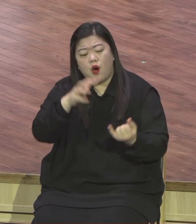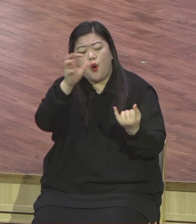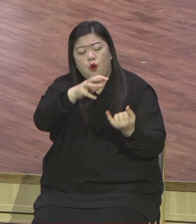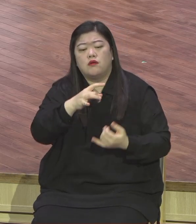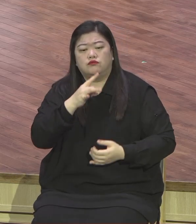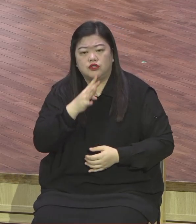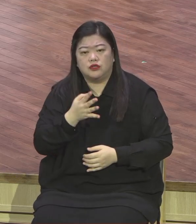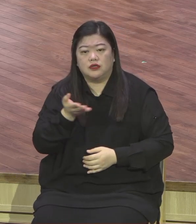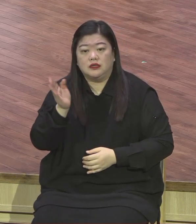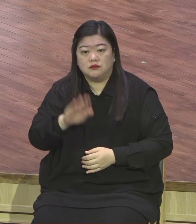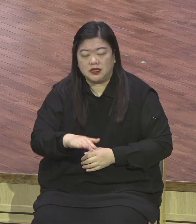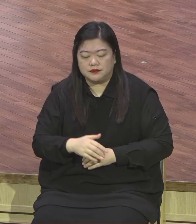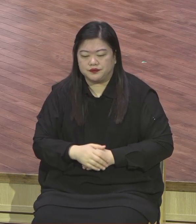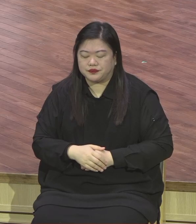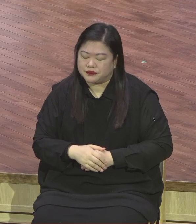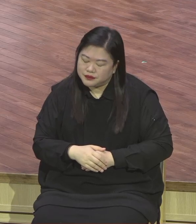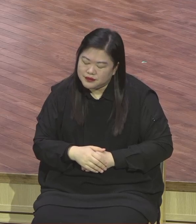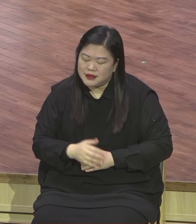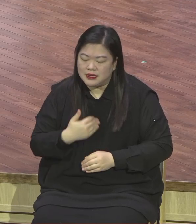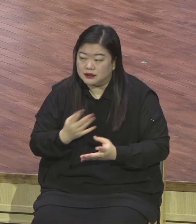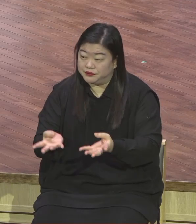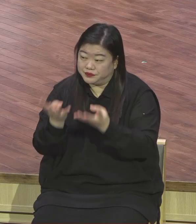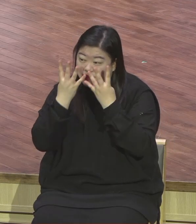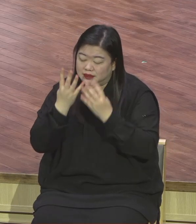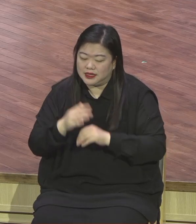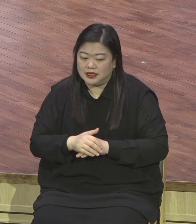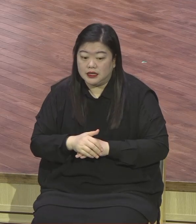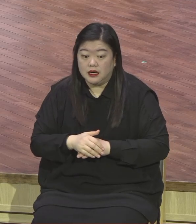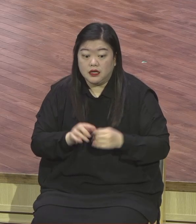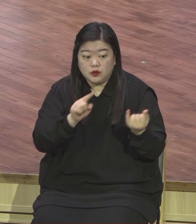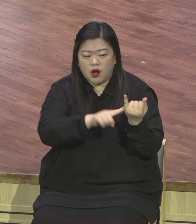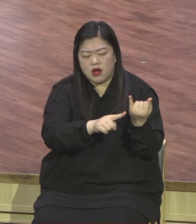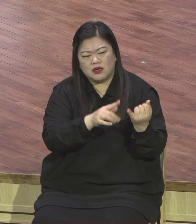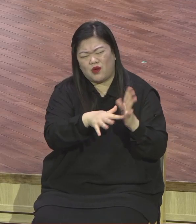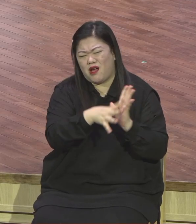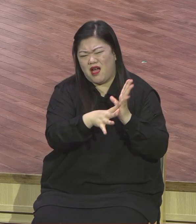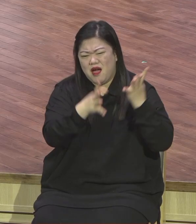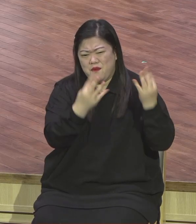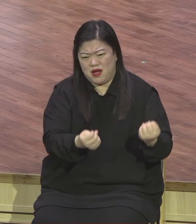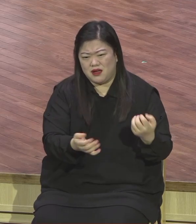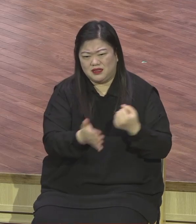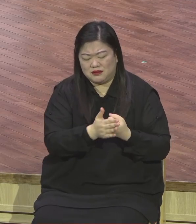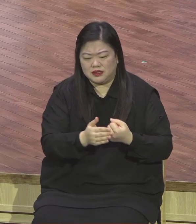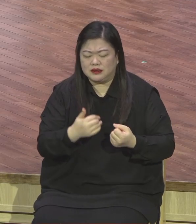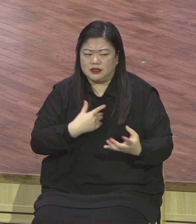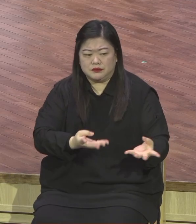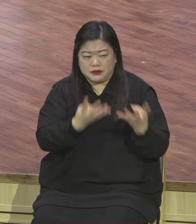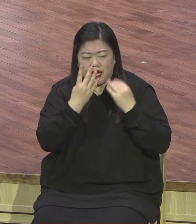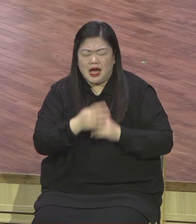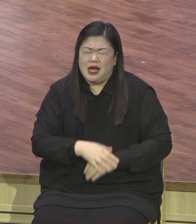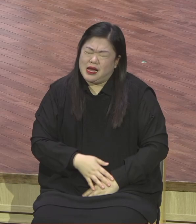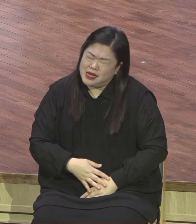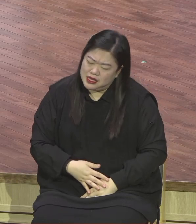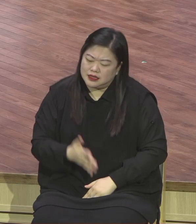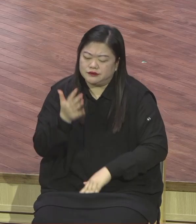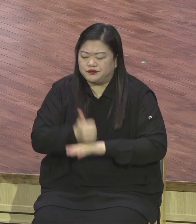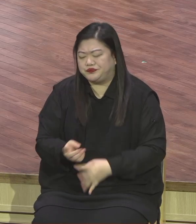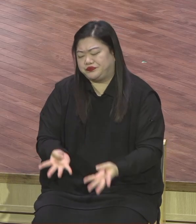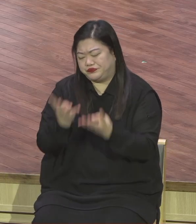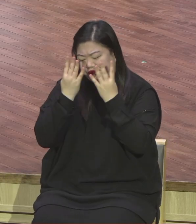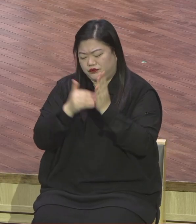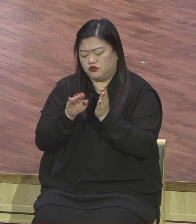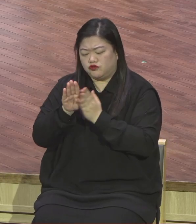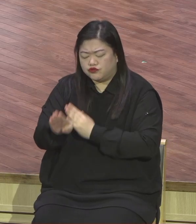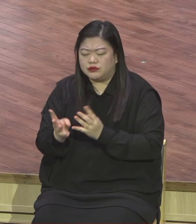일주일 금식시키더니 영접부터 시키는데 그 사람부터 변화시키고 변화시키고 막 온몸에 무신인데 겁이나 쳐다보도 못할 사람들이 예수